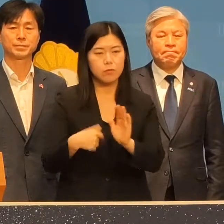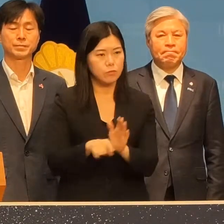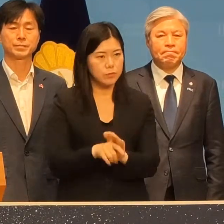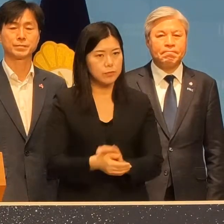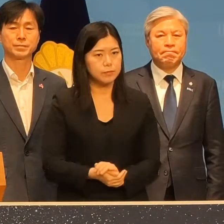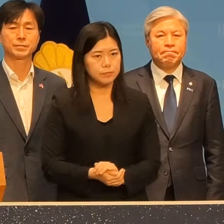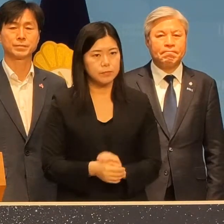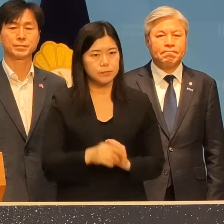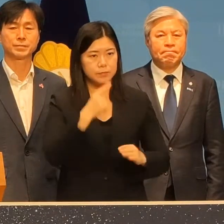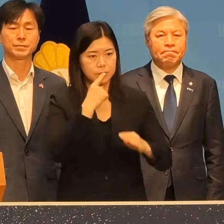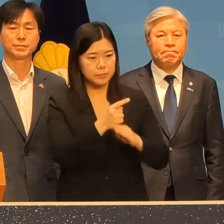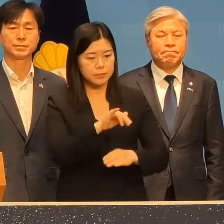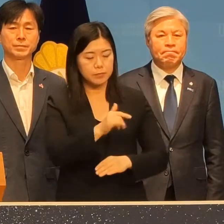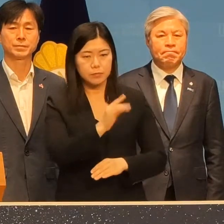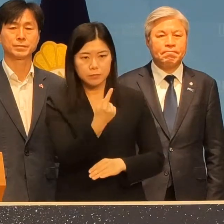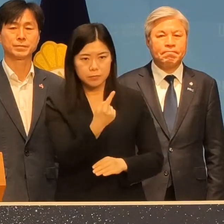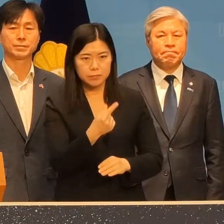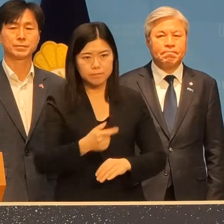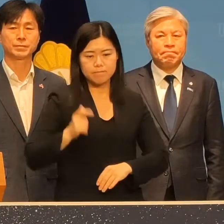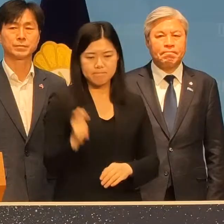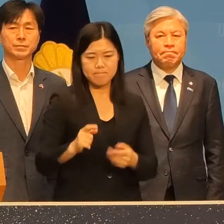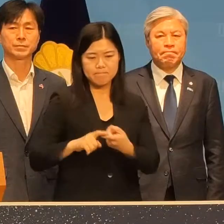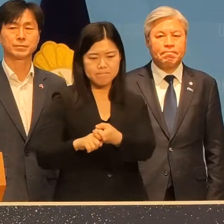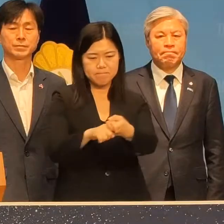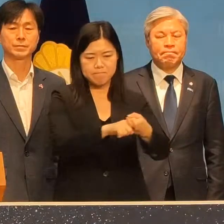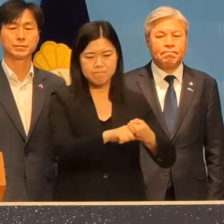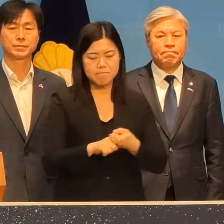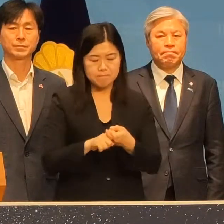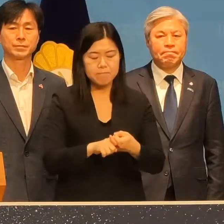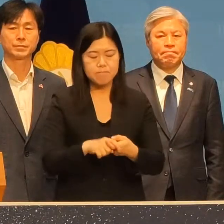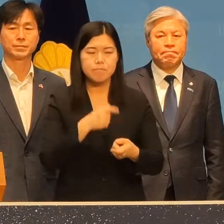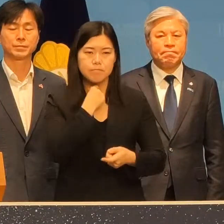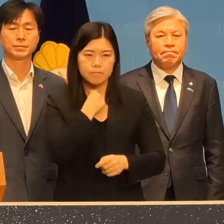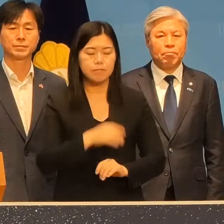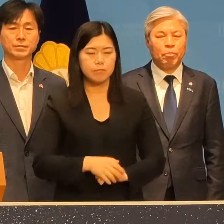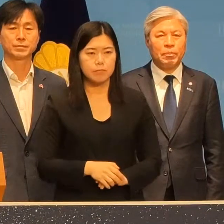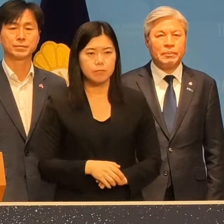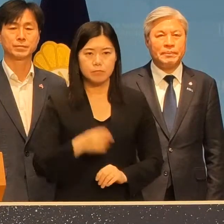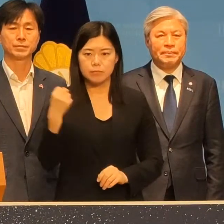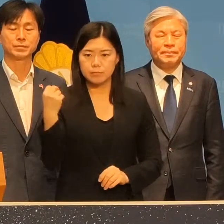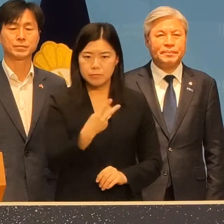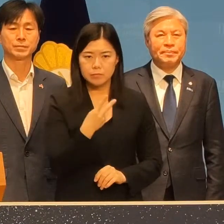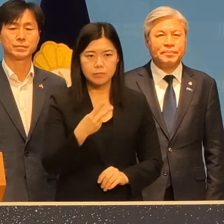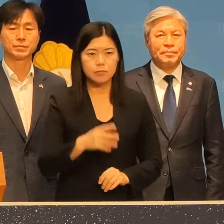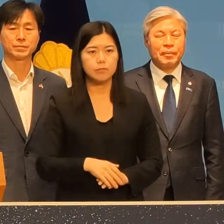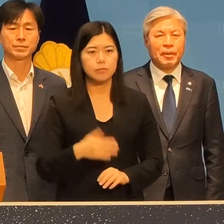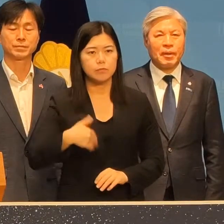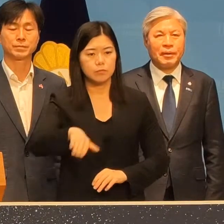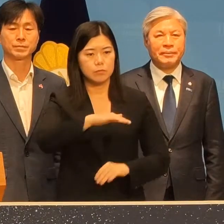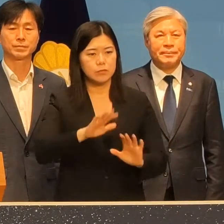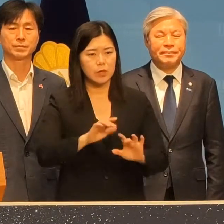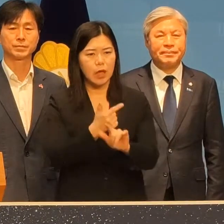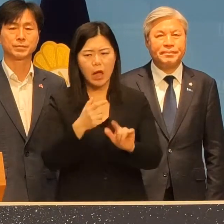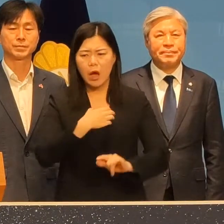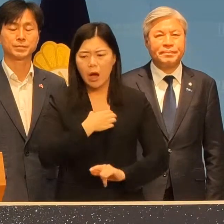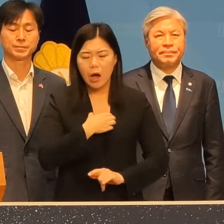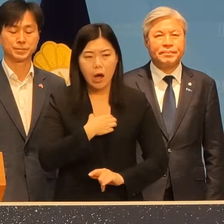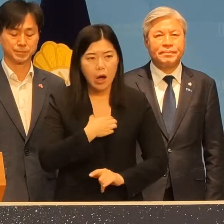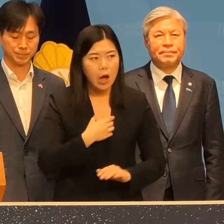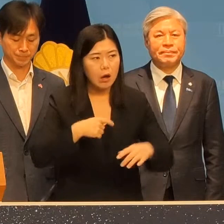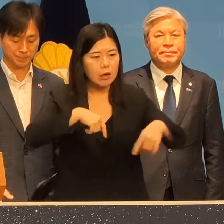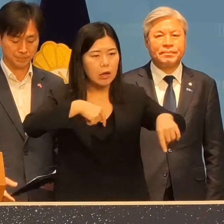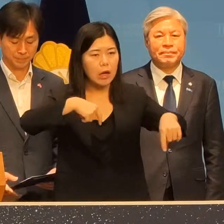민주진보 세력의 굳건한 연합을 요청하고 있습니다. 동시에 우리 사회가 직면한 복합위기는